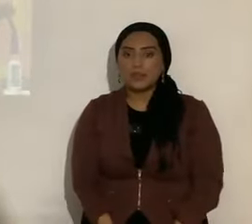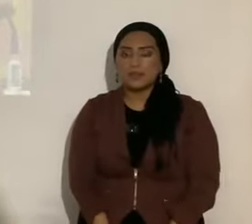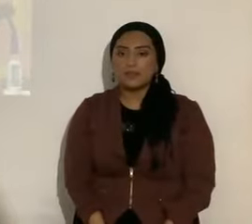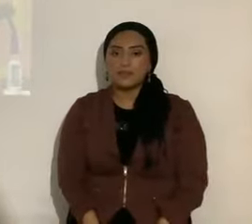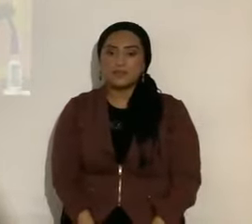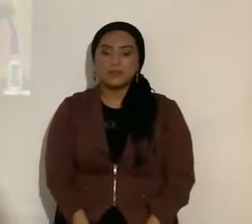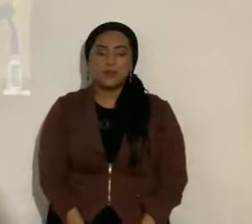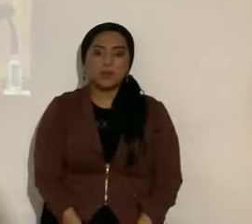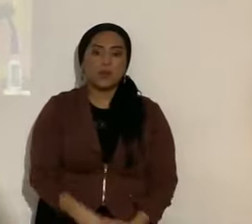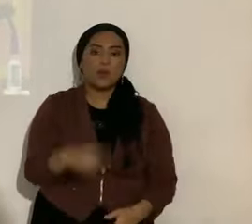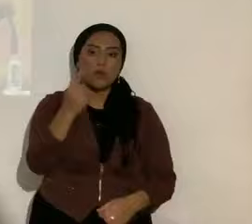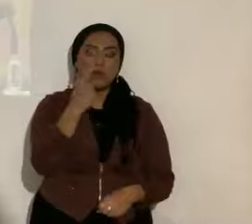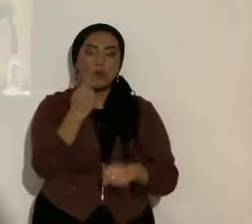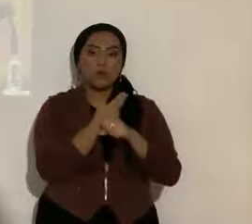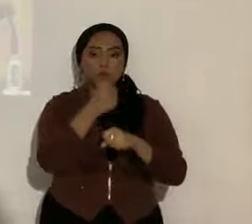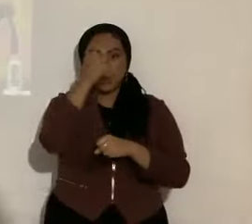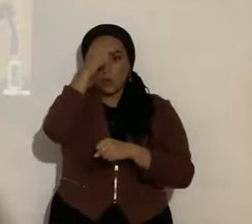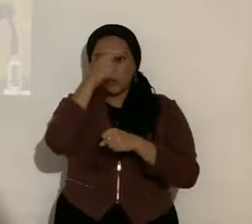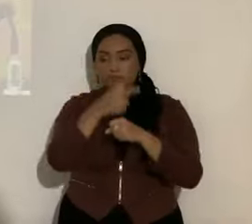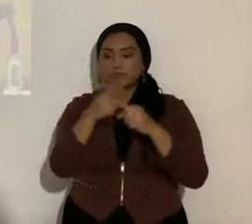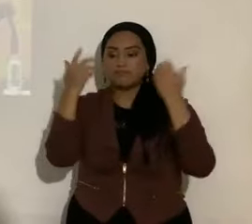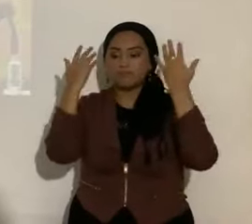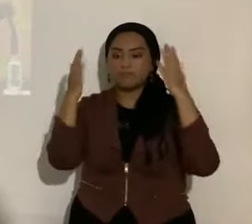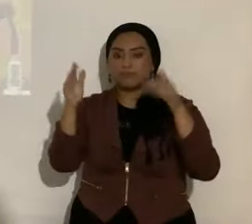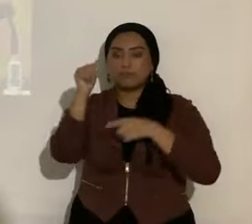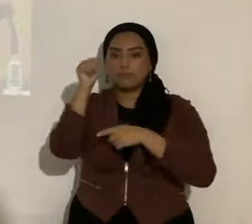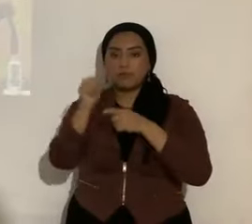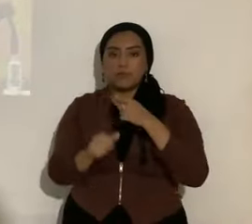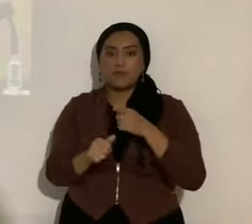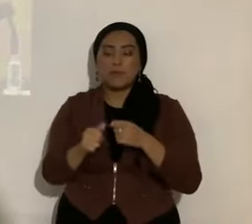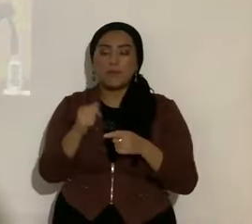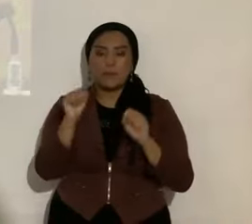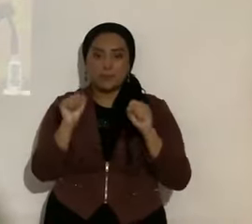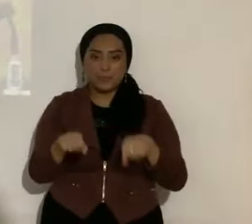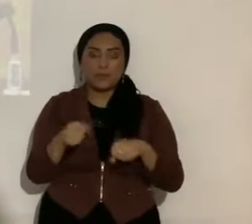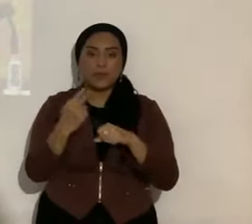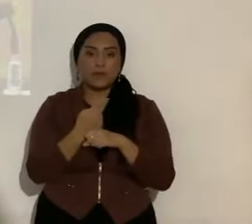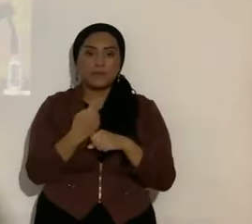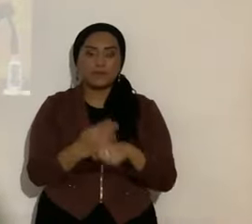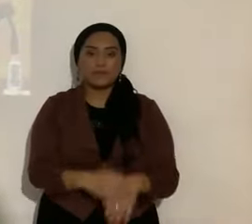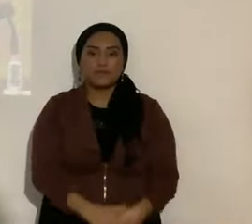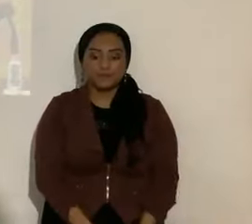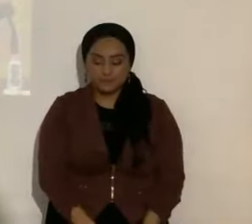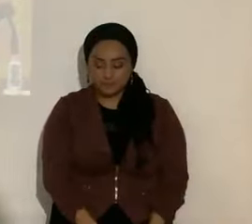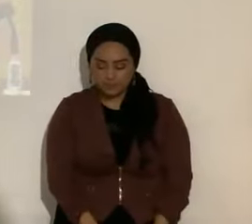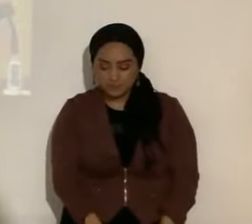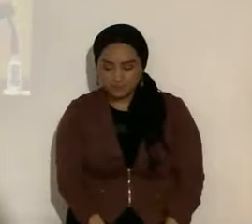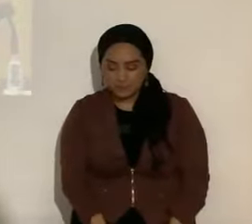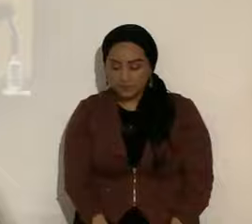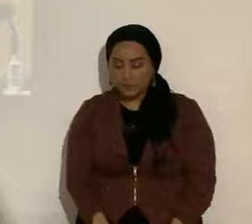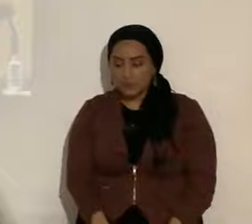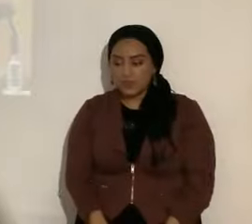y solamente lo usan los hermanos que están circuncidados en el corazón y en la carne, porque somos hijos de Abraham.